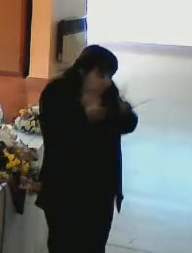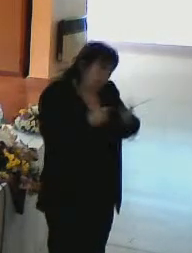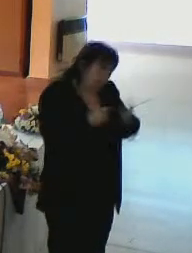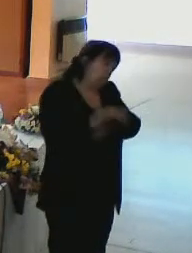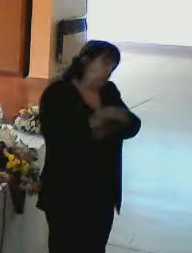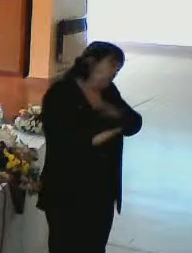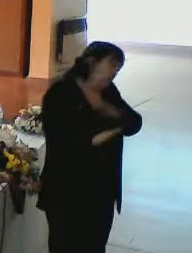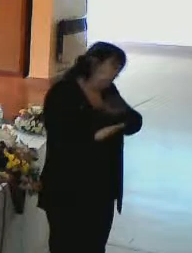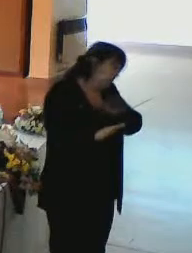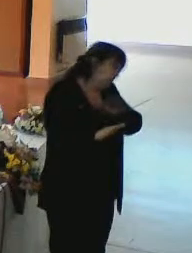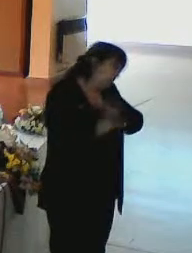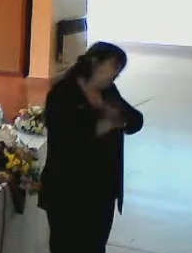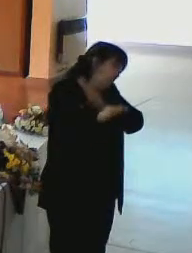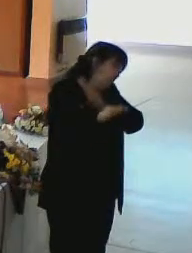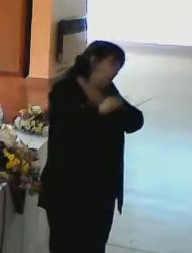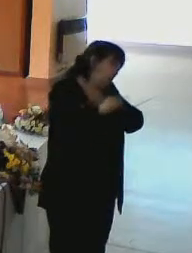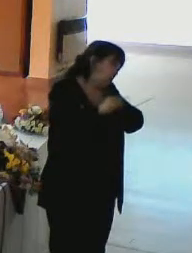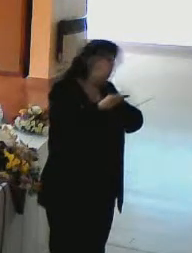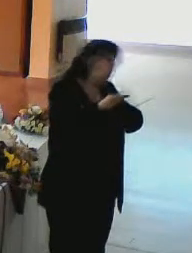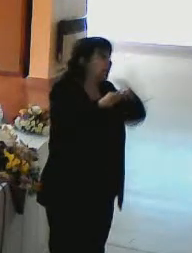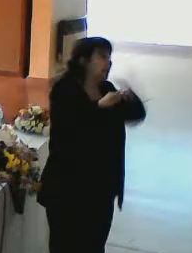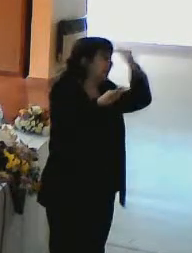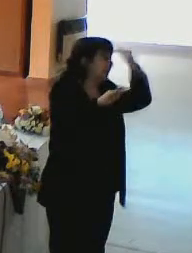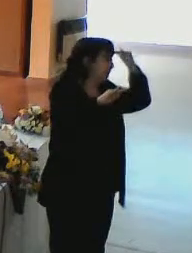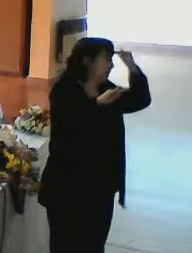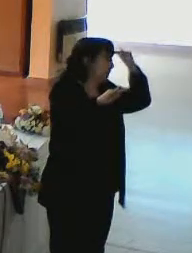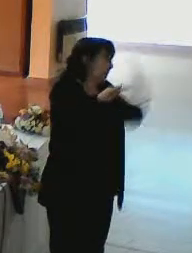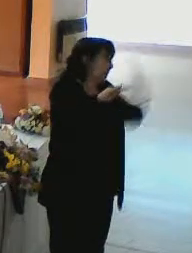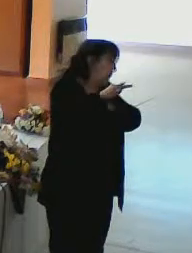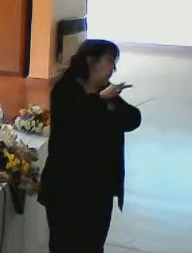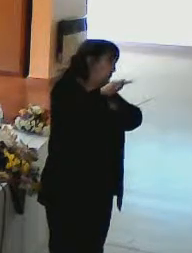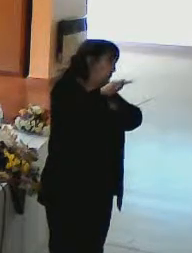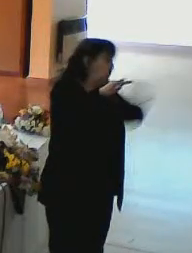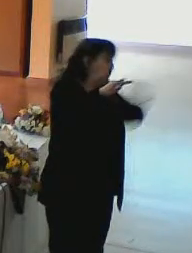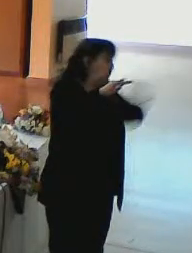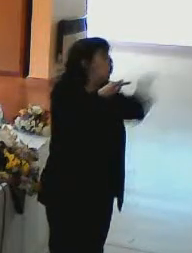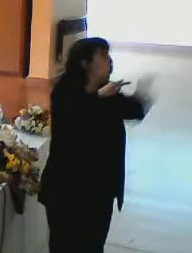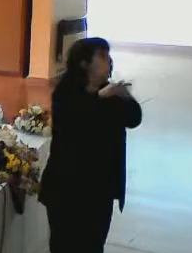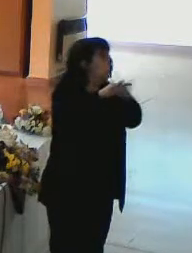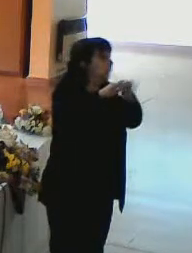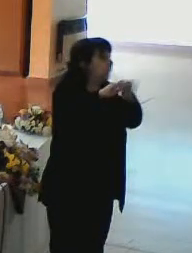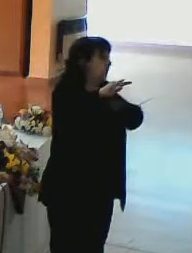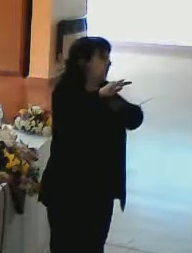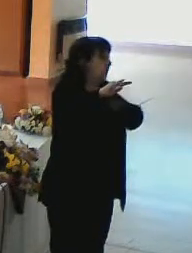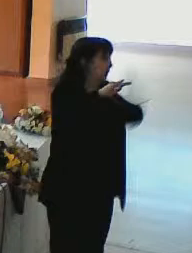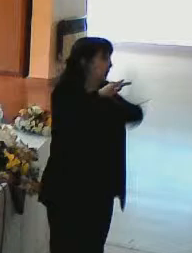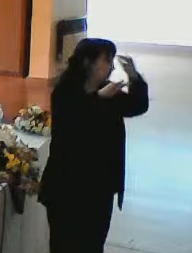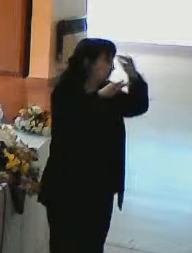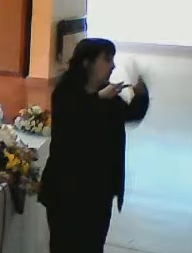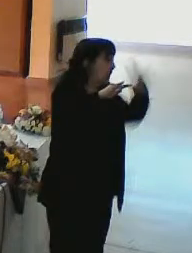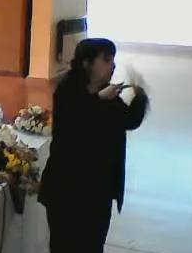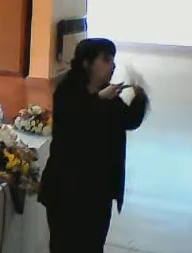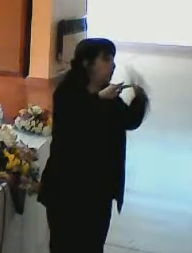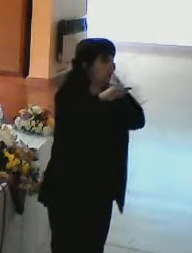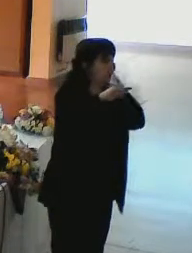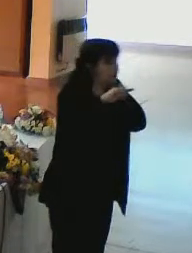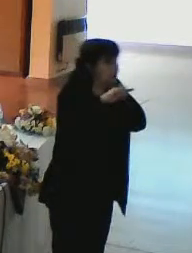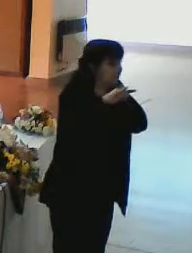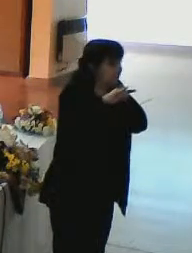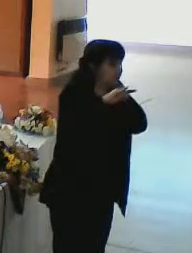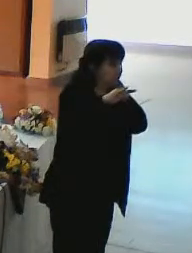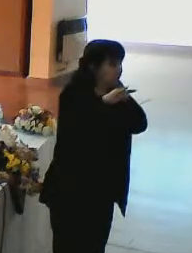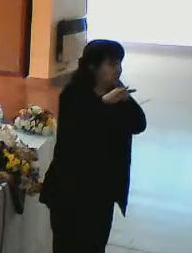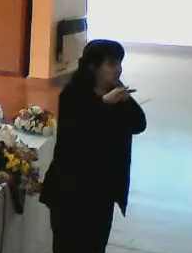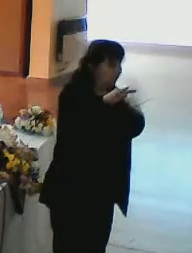y teniendo en cuenta que es un tratamiento crónico que tal vez tenga que durar hasta la adolescencia